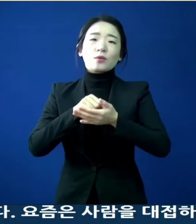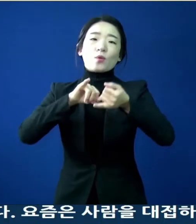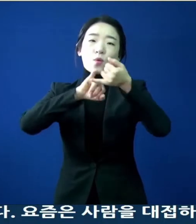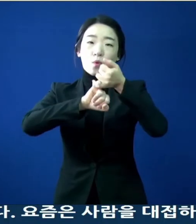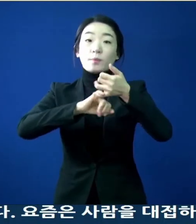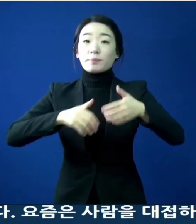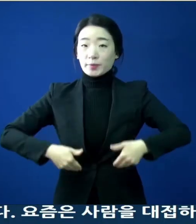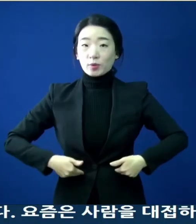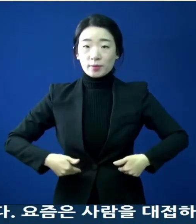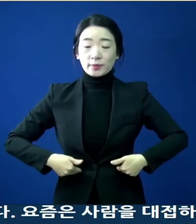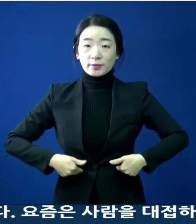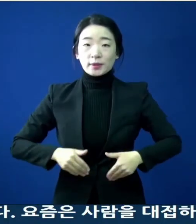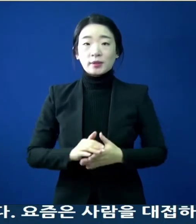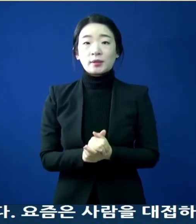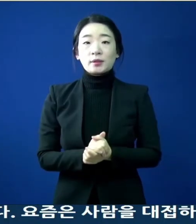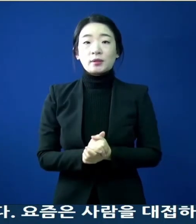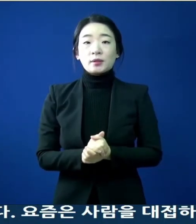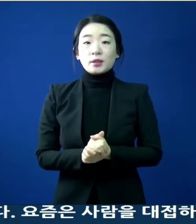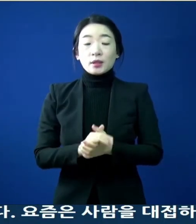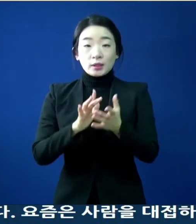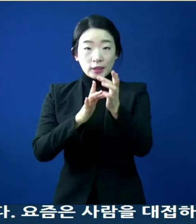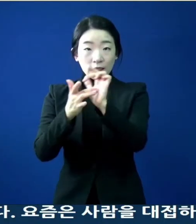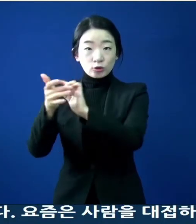것이죠. 예수님을